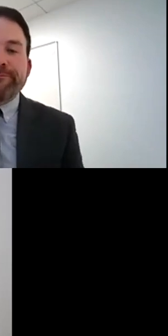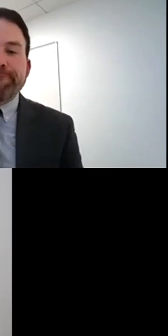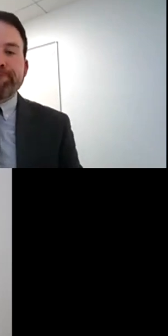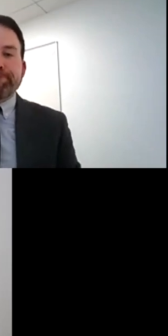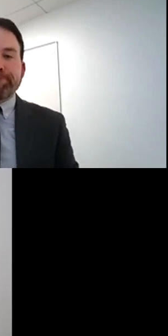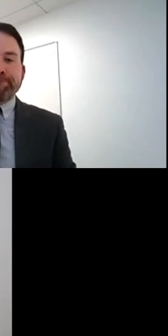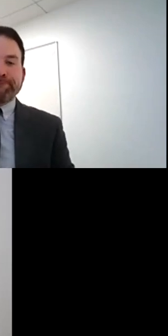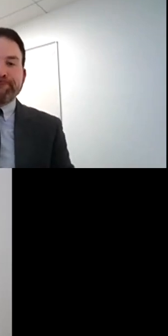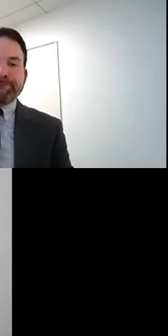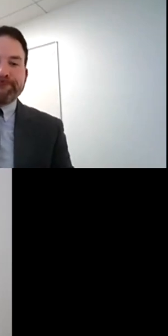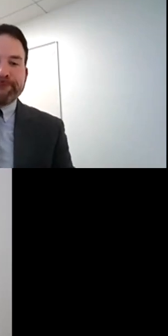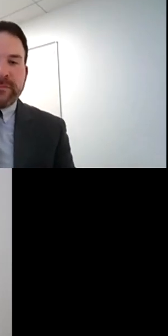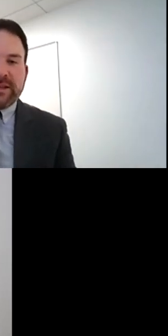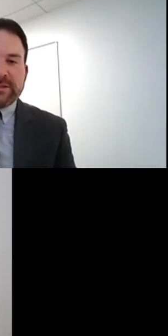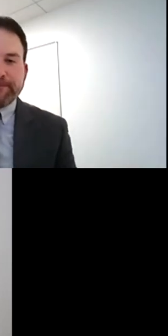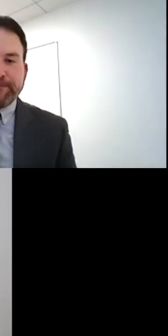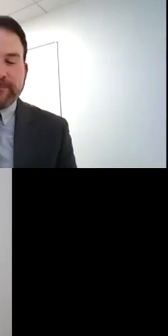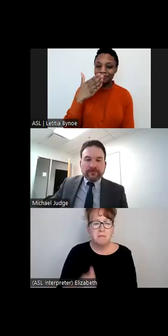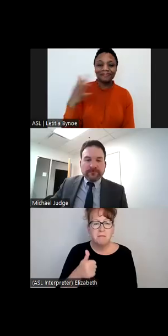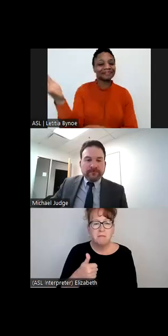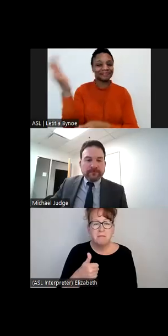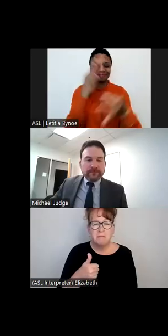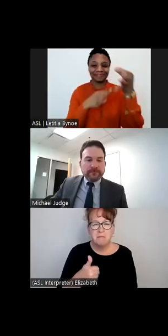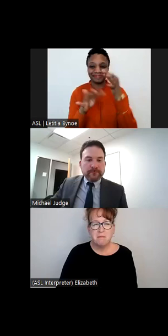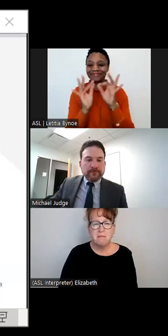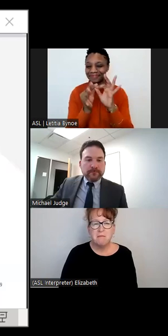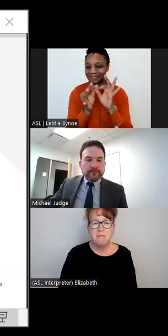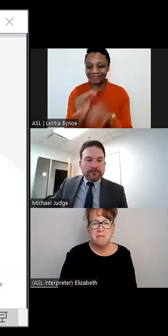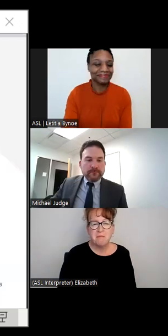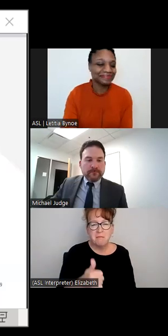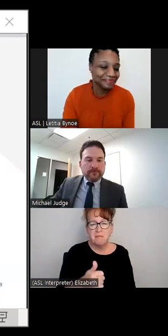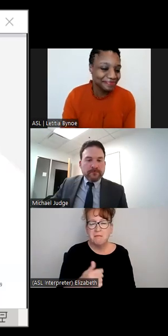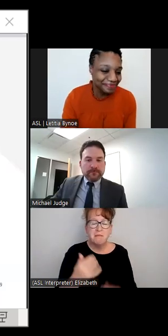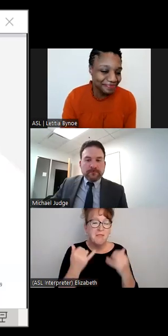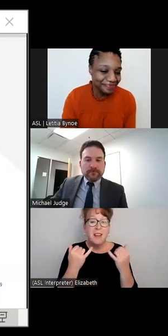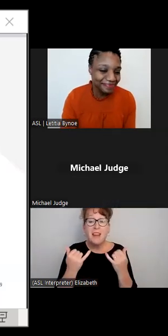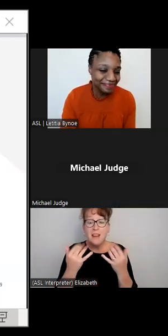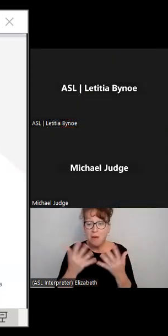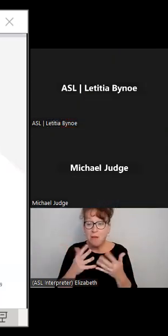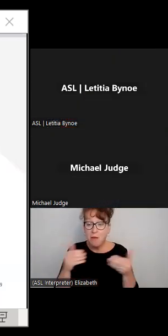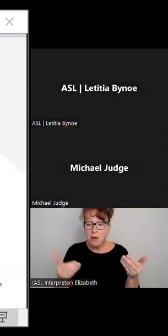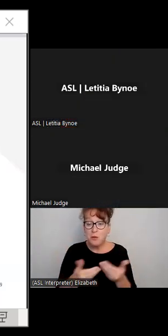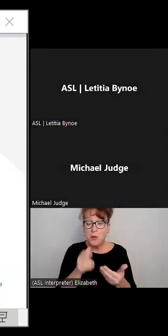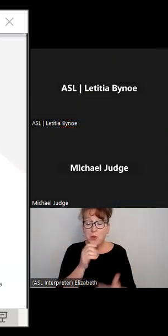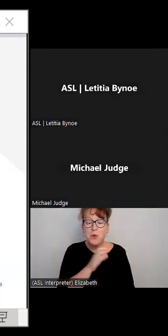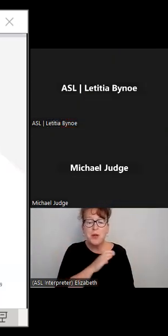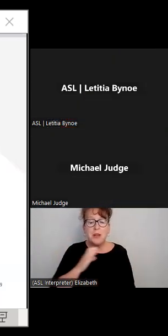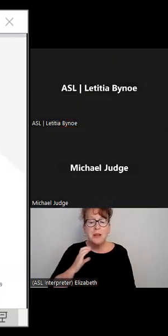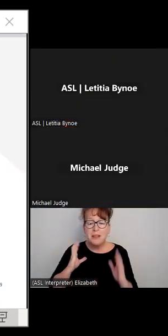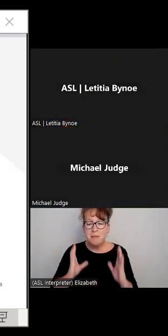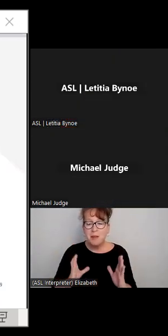las cosas que quiero compartir Y entonces eh se las dejo saber Okay gracias okay Ahora